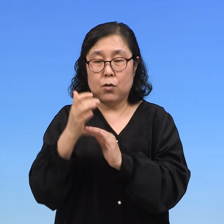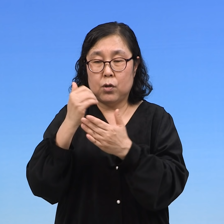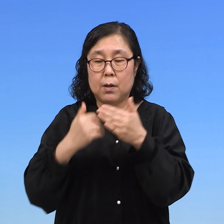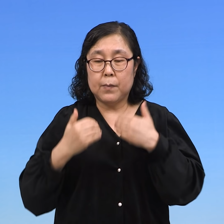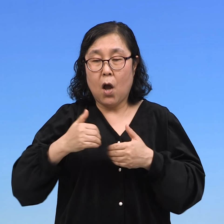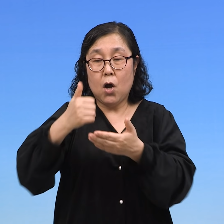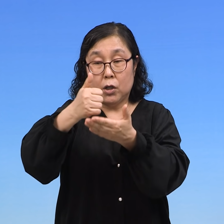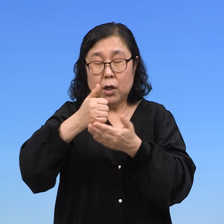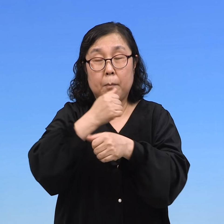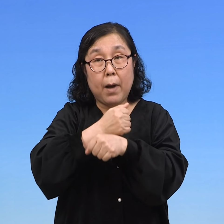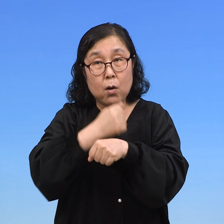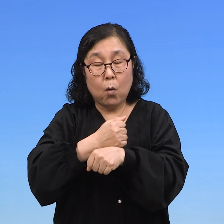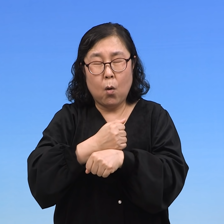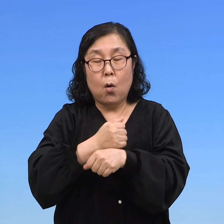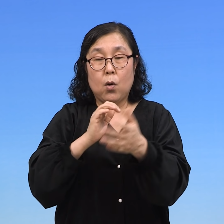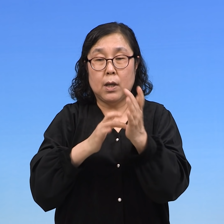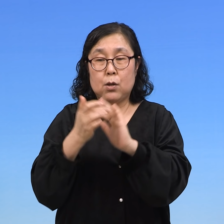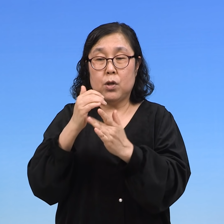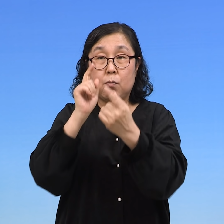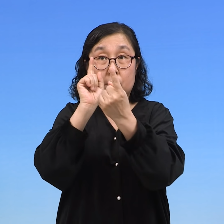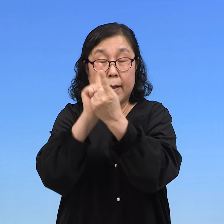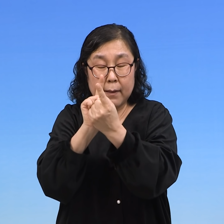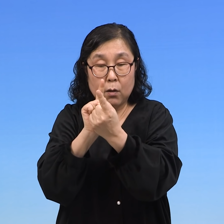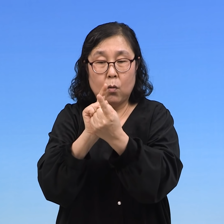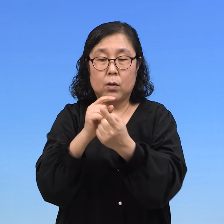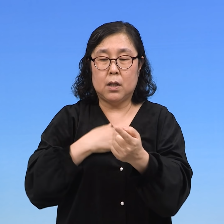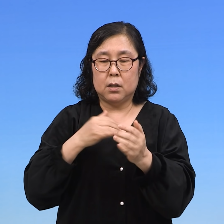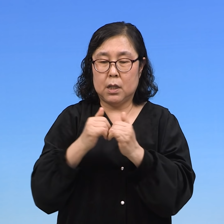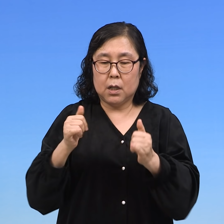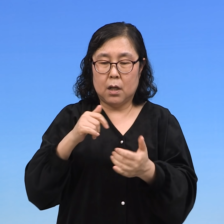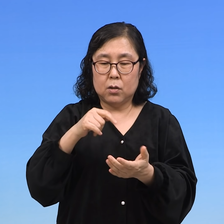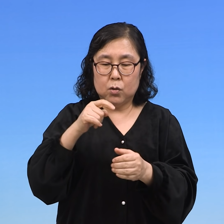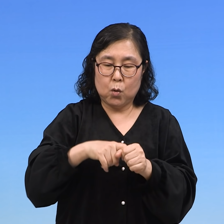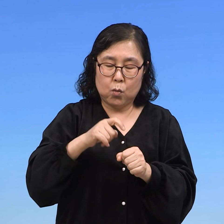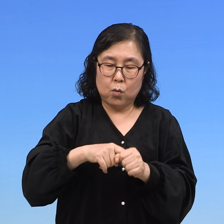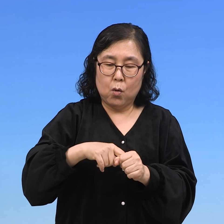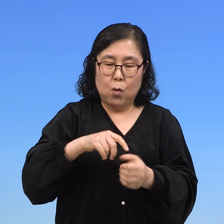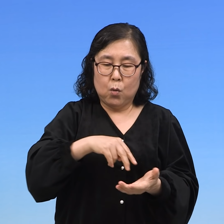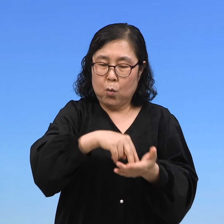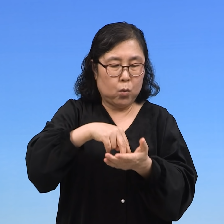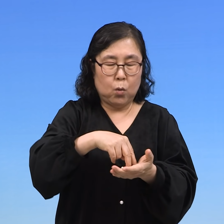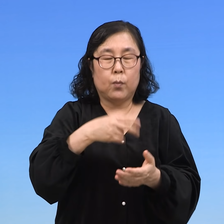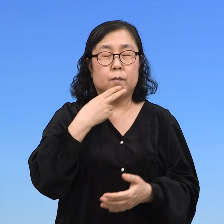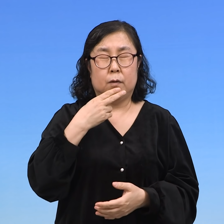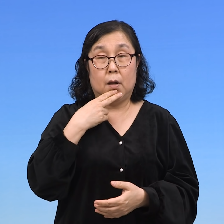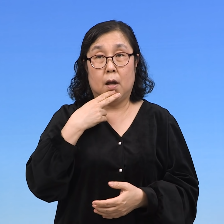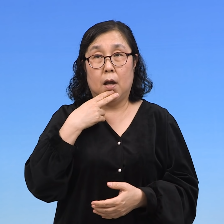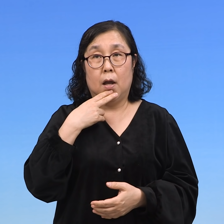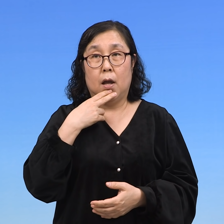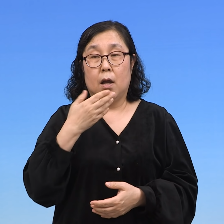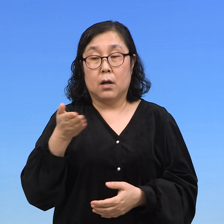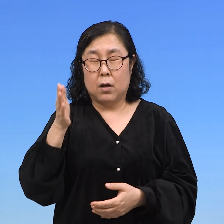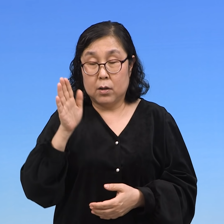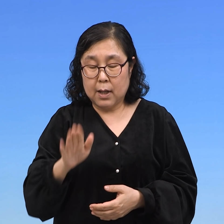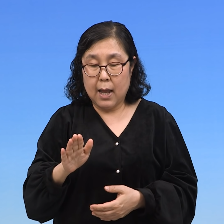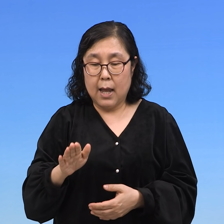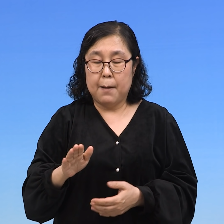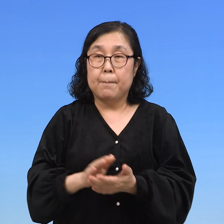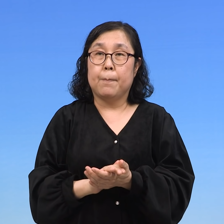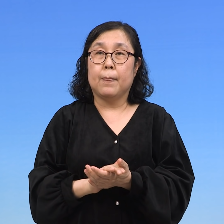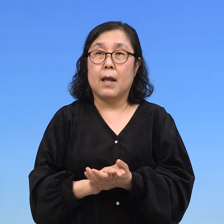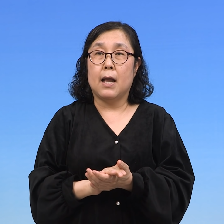영접하고 그 고독의 문제에 해결이 됐어요 이제 외롭지 않아 인간적으로는 그런데 여러분 그런 주님을 영접했더니